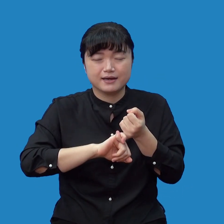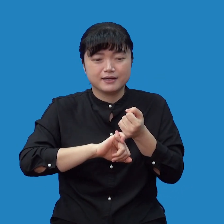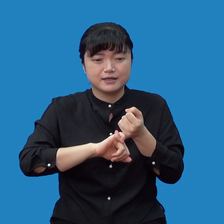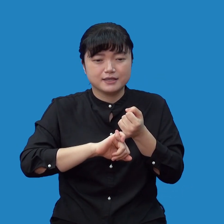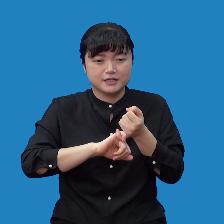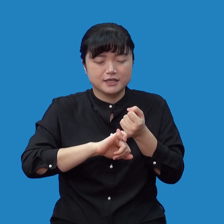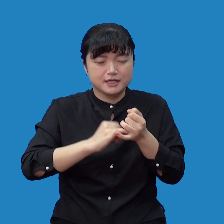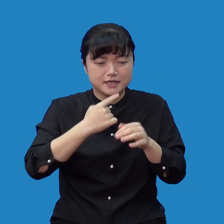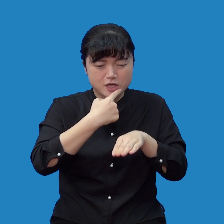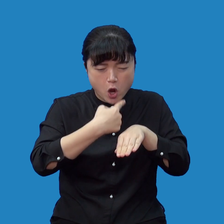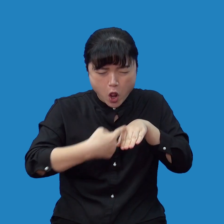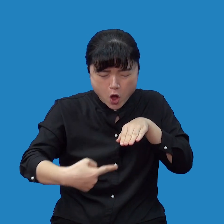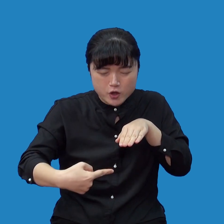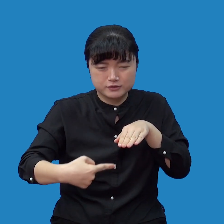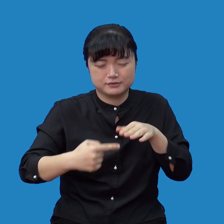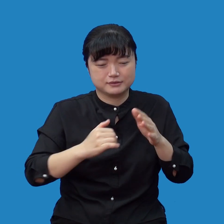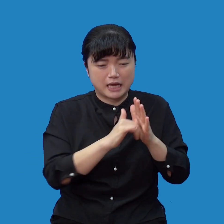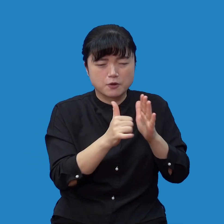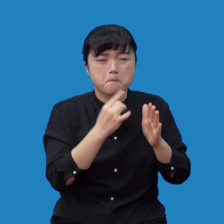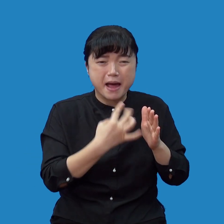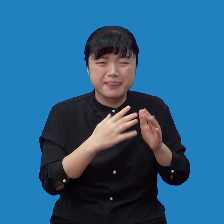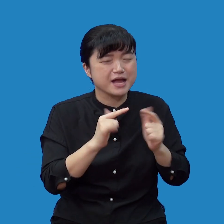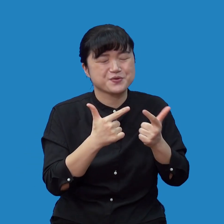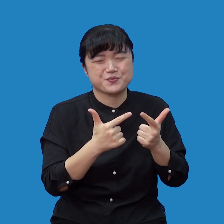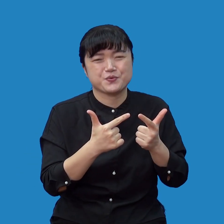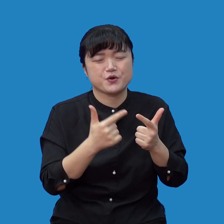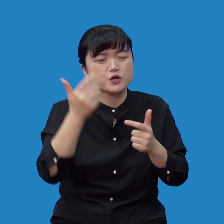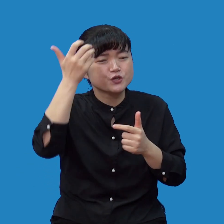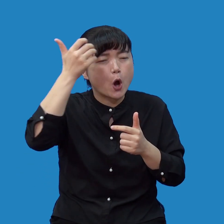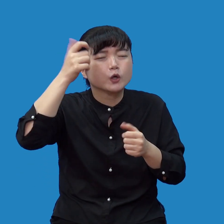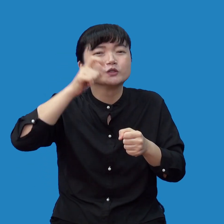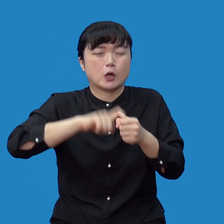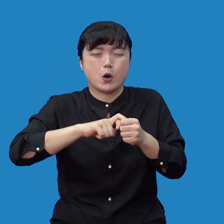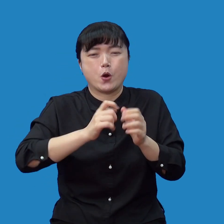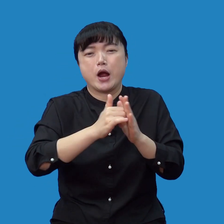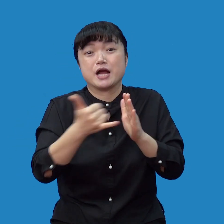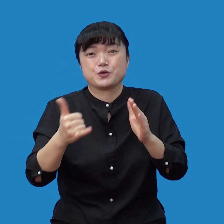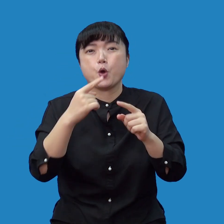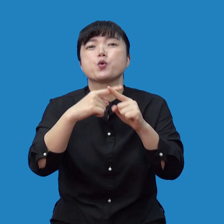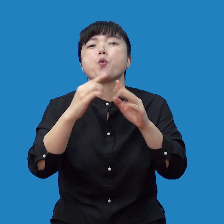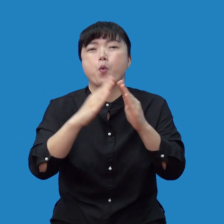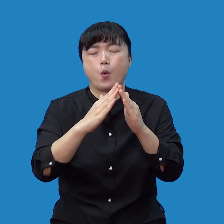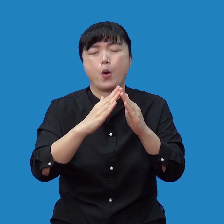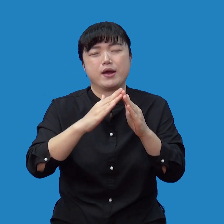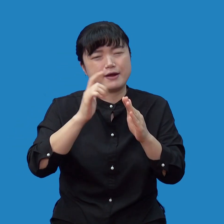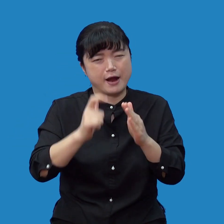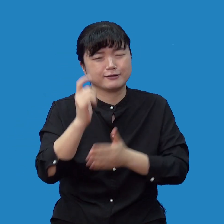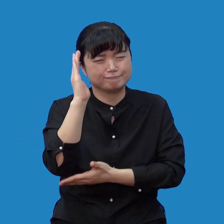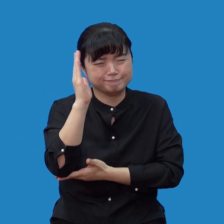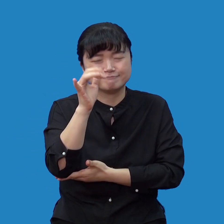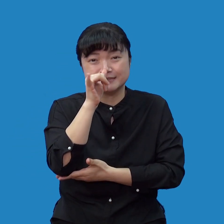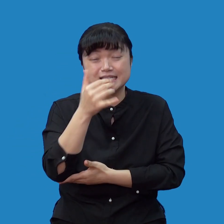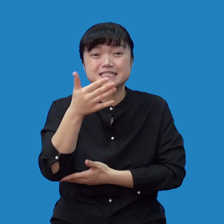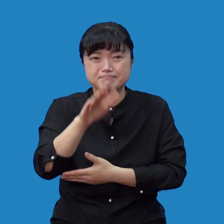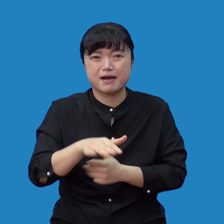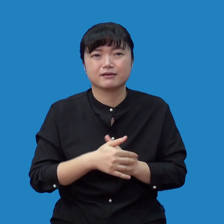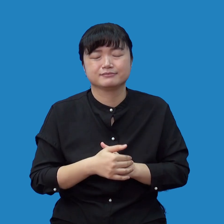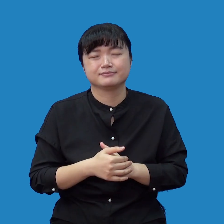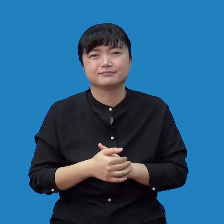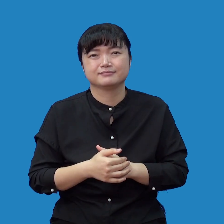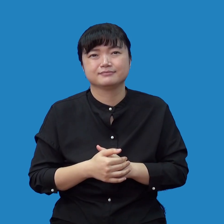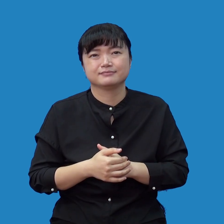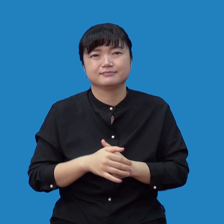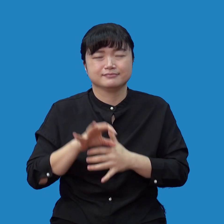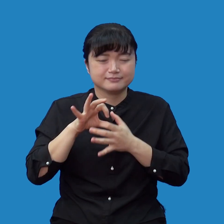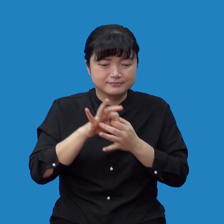혈연 중심의 가족을 넘어서 이제는 영적인 가족인 교회가 더 강조되기도 하지만, 그럼에도 여전히